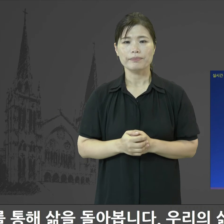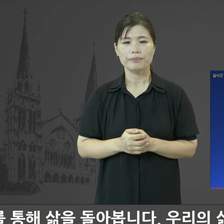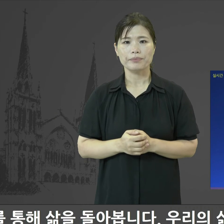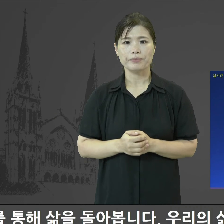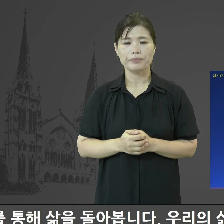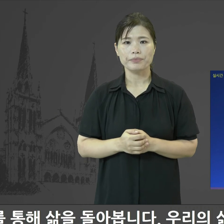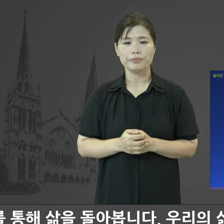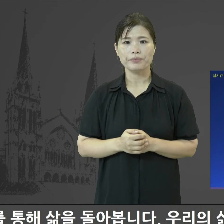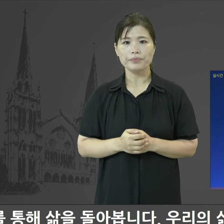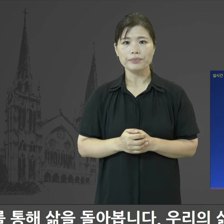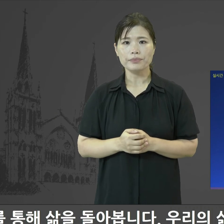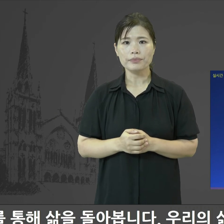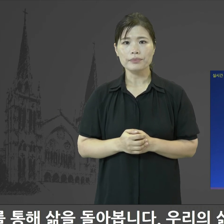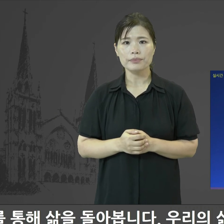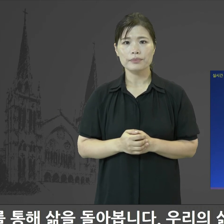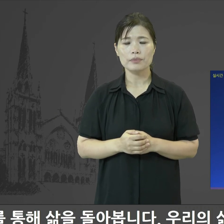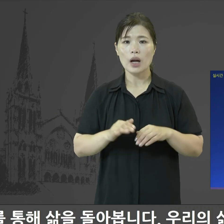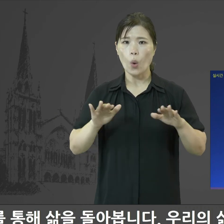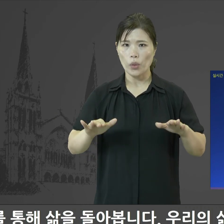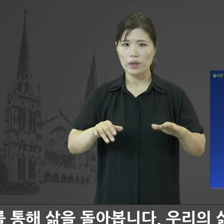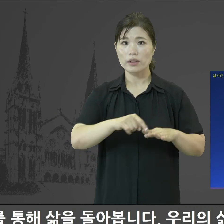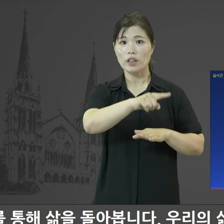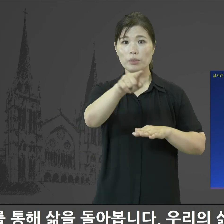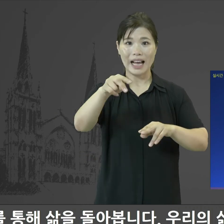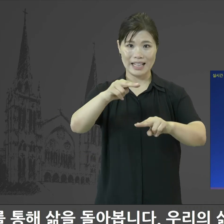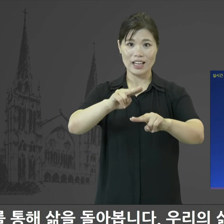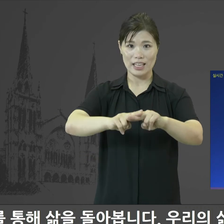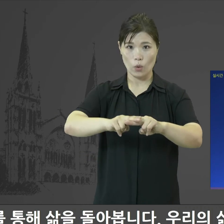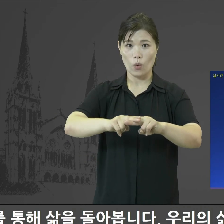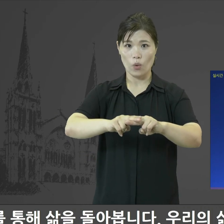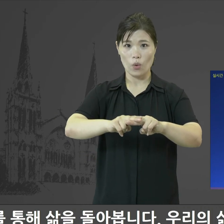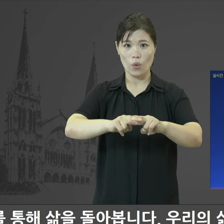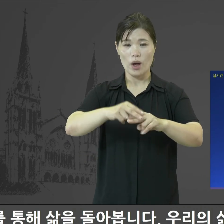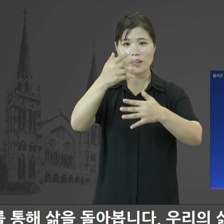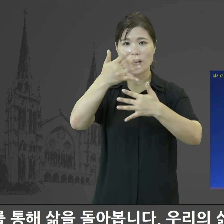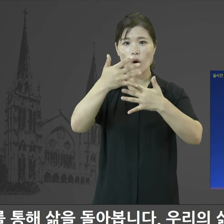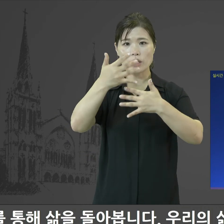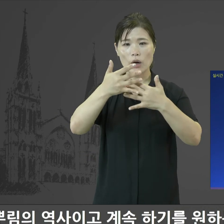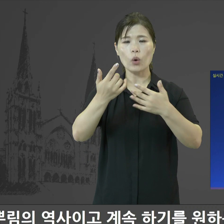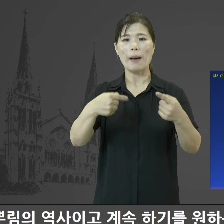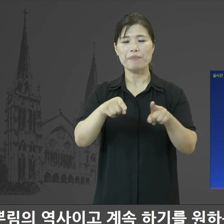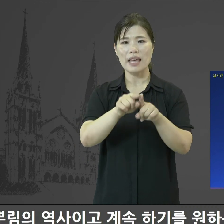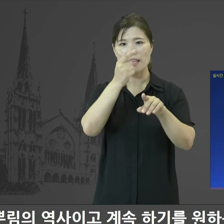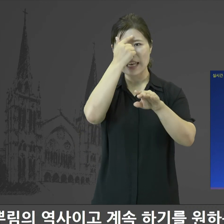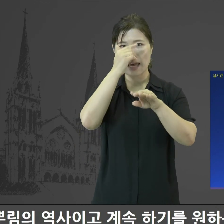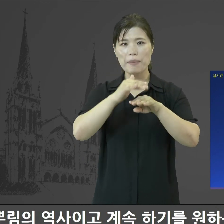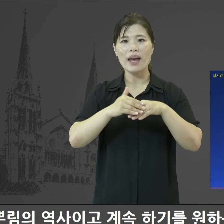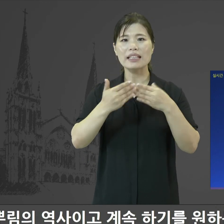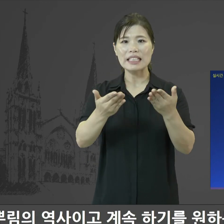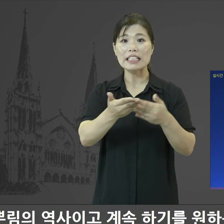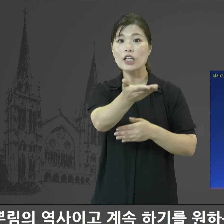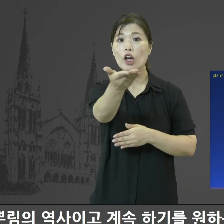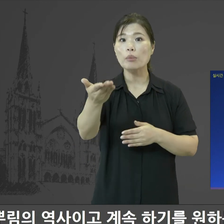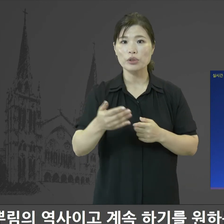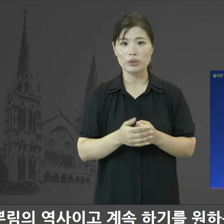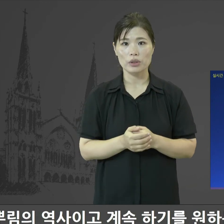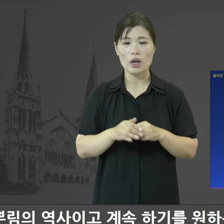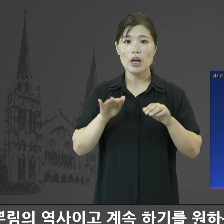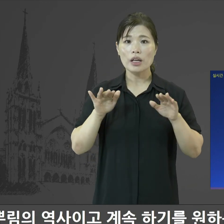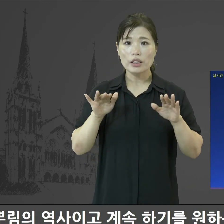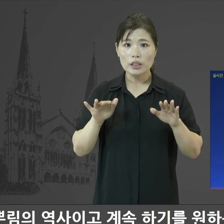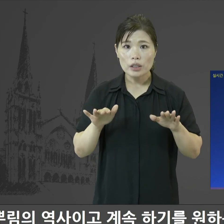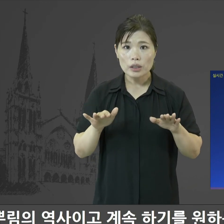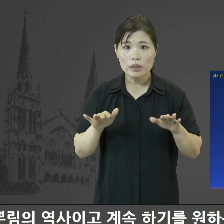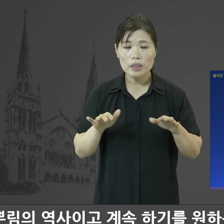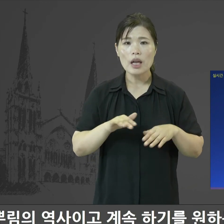오늘 이 자리에 앉아 계신, 그리고 영상으로 함께 참여하시는 사랑하는 성도 여러분, 여러분의 매일의